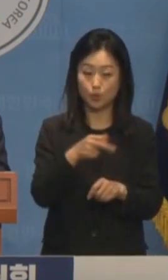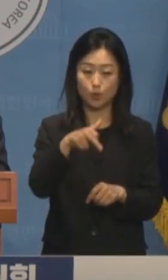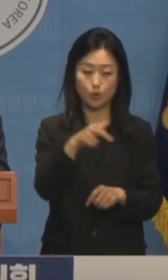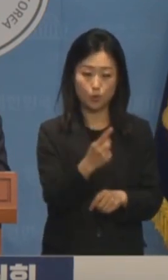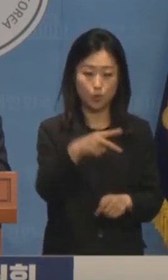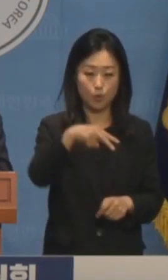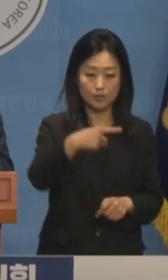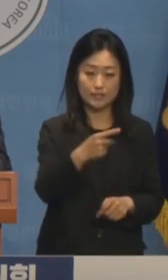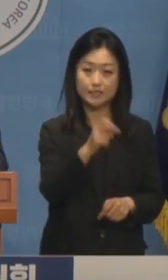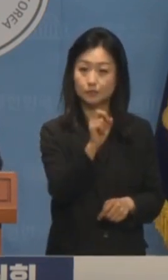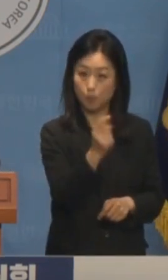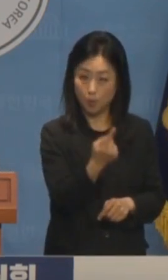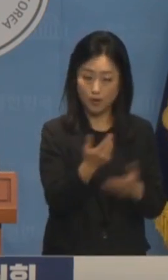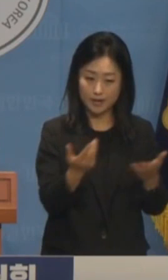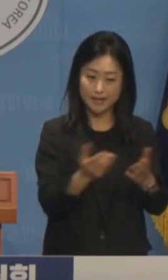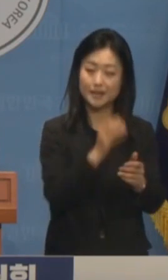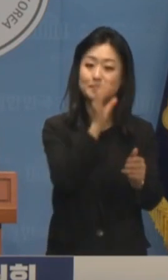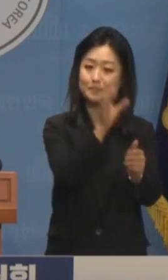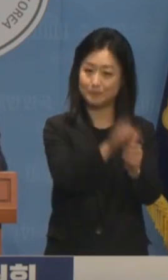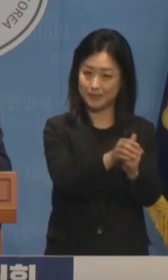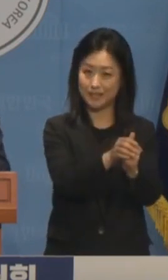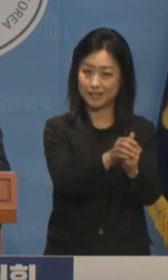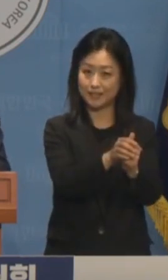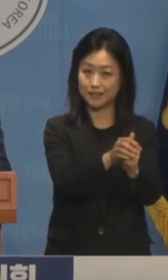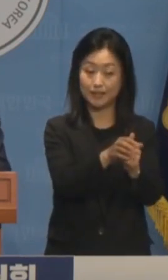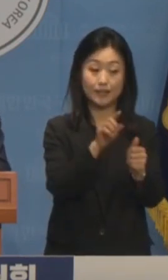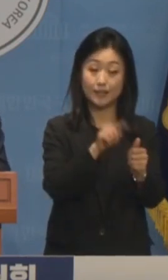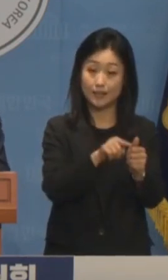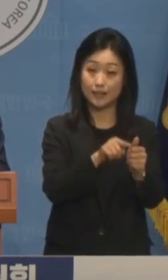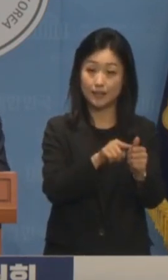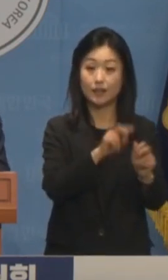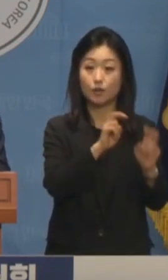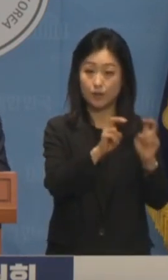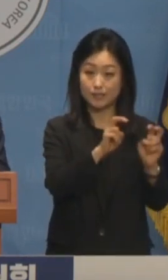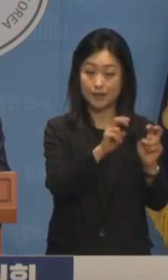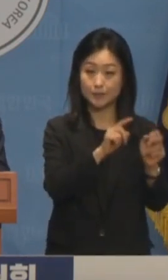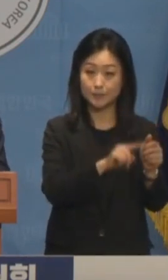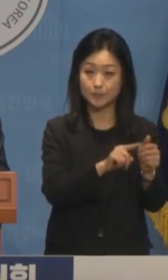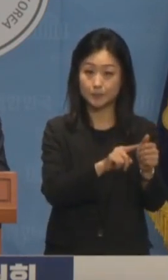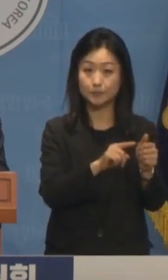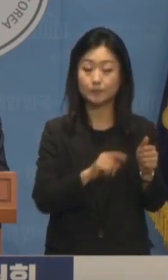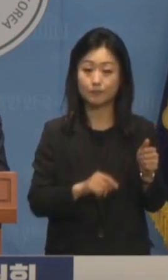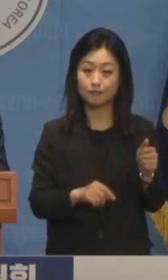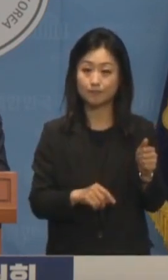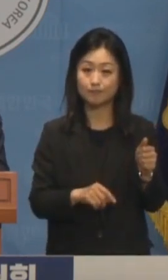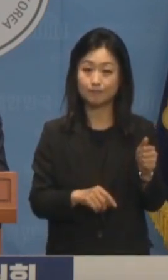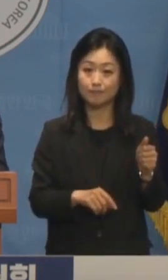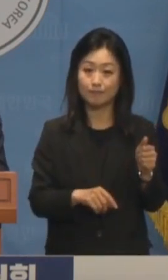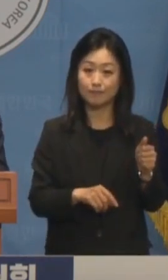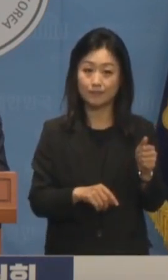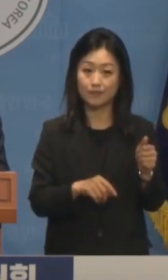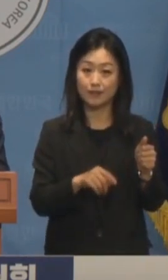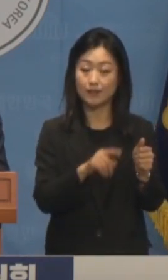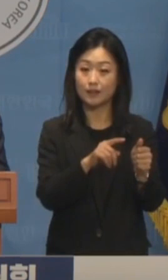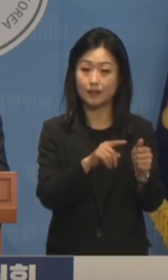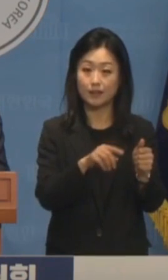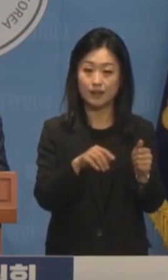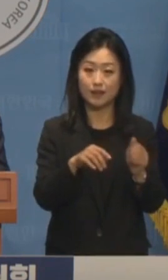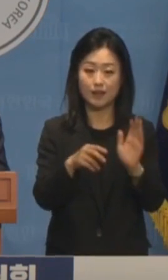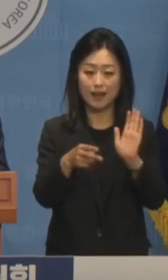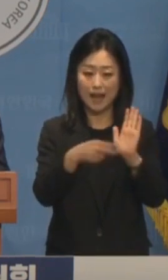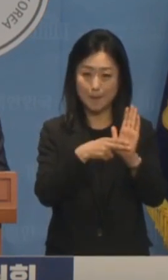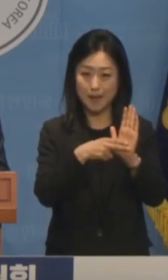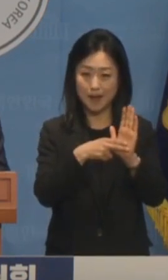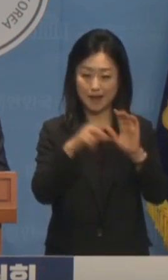코스모가 구체적인 업무 추진을 맡았습니다. 코스모는 조폐공사에게 제도 시행을 위해 고유번호를 인식할 수 있는 라벨지